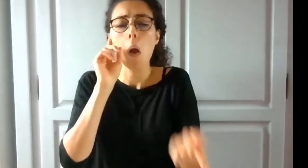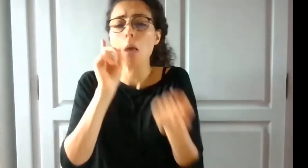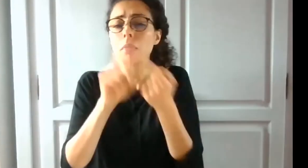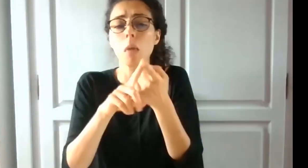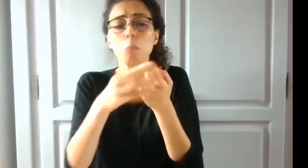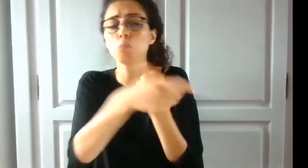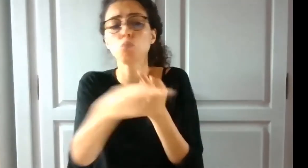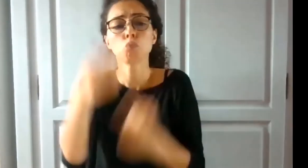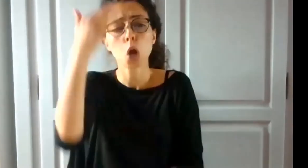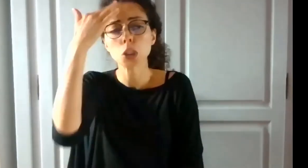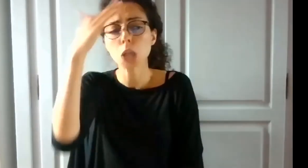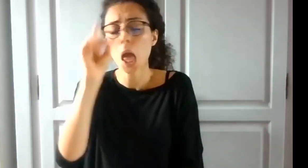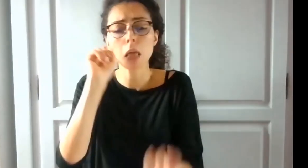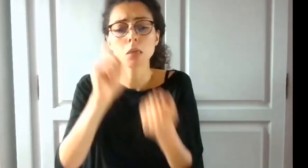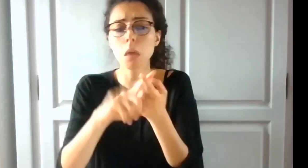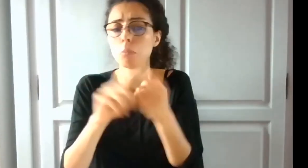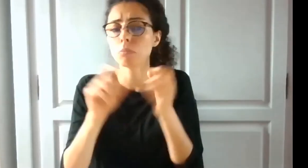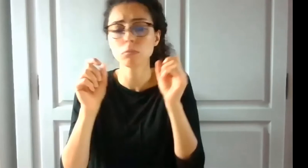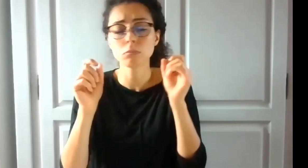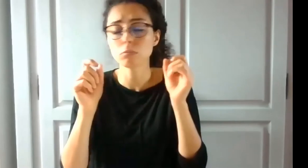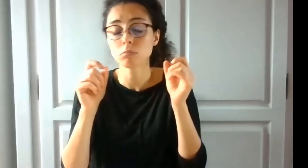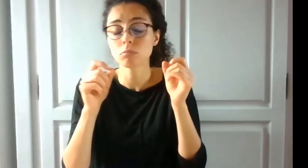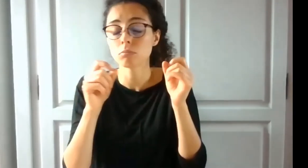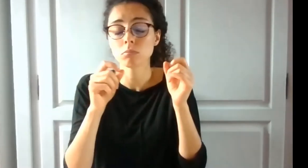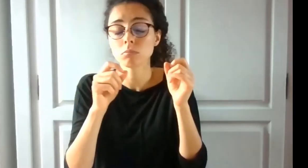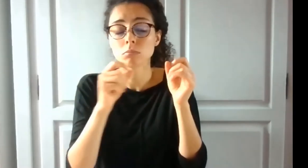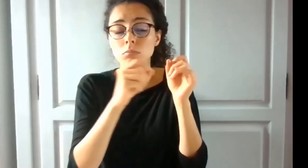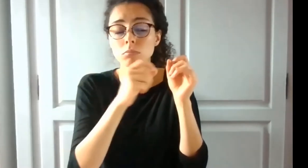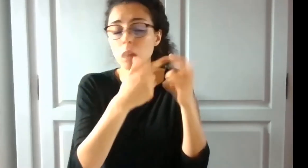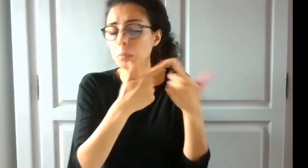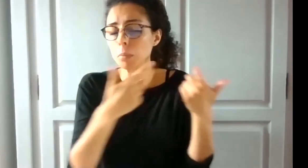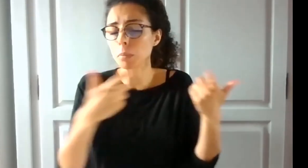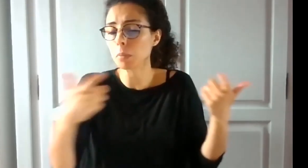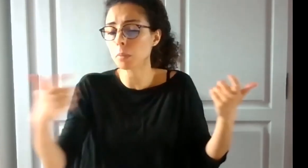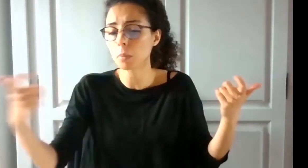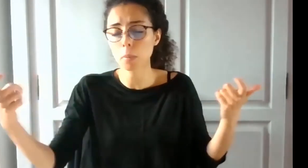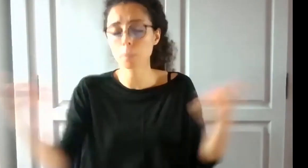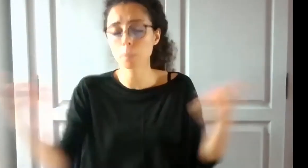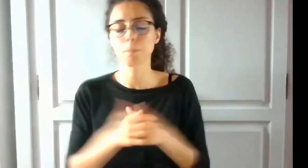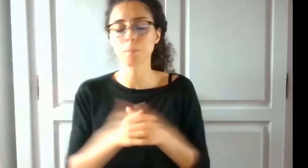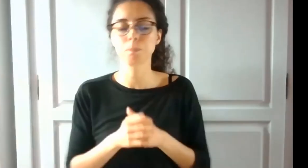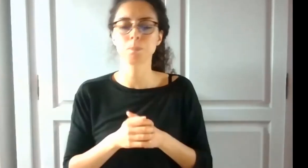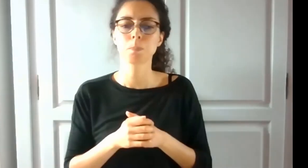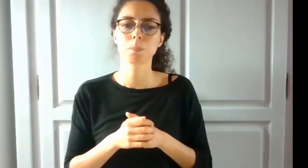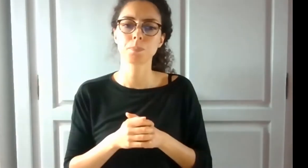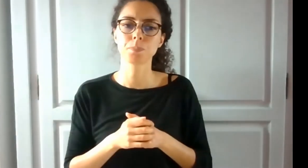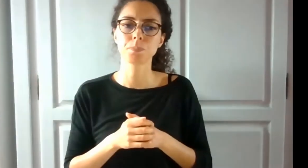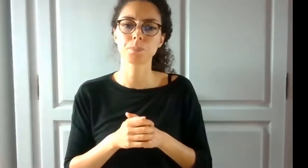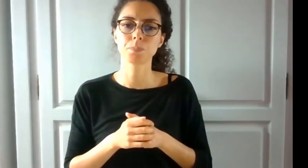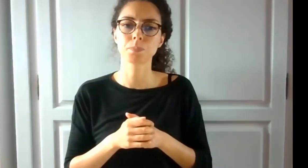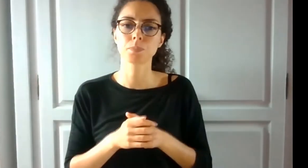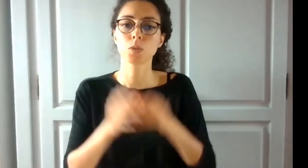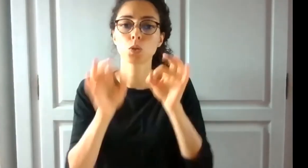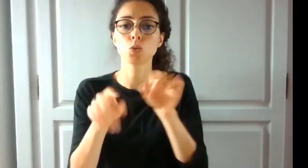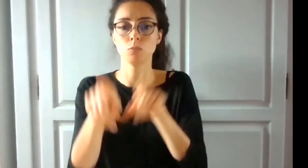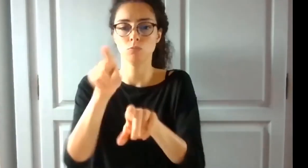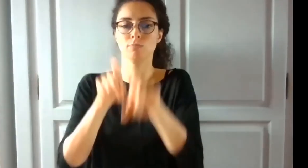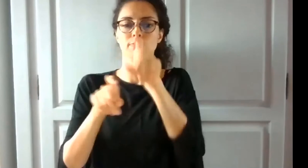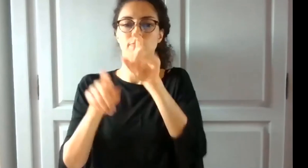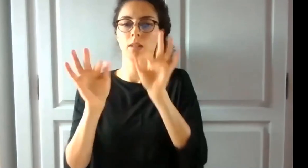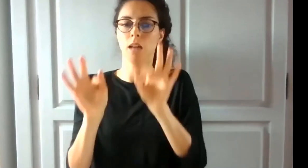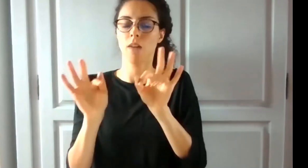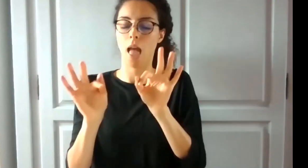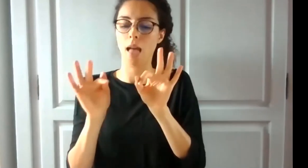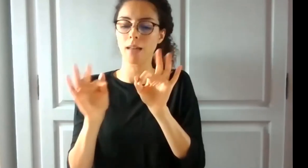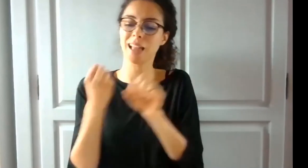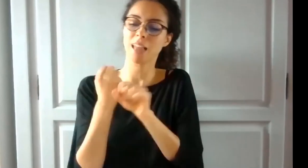moi, donc, sont très, très nombreux. Je voudrais revenir sur la question du